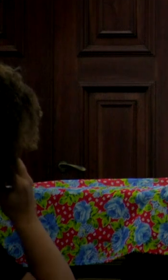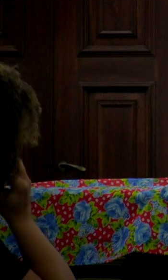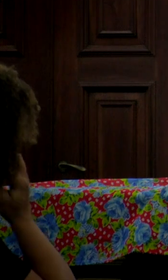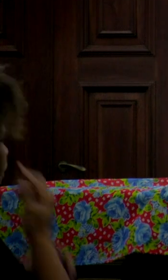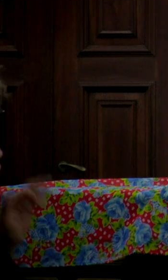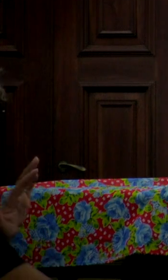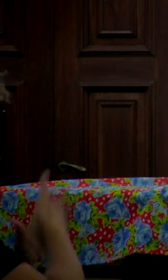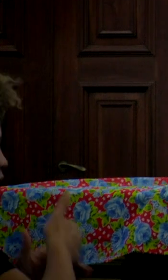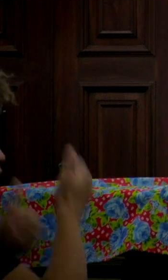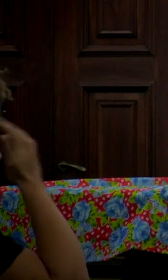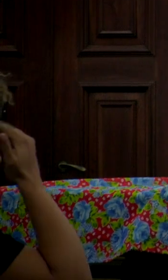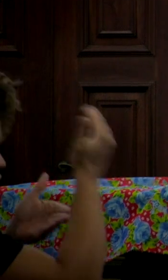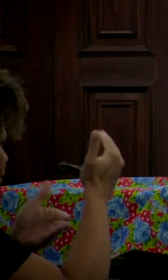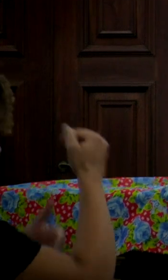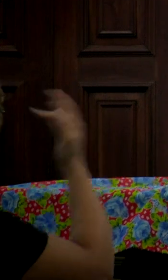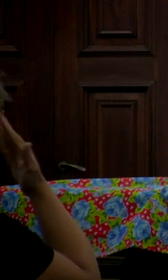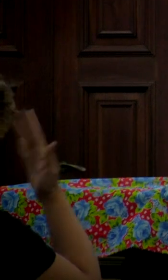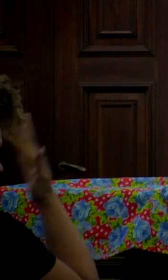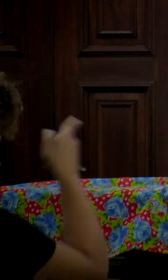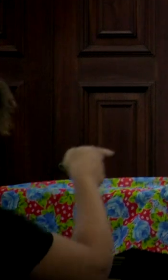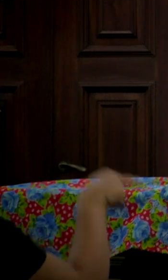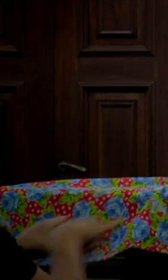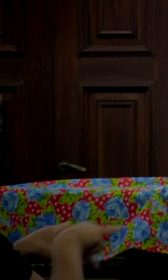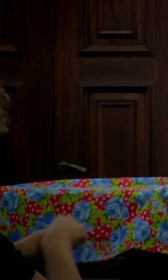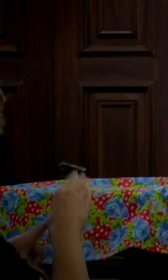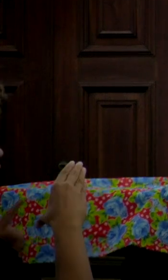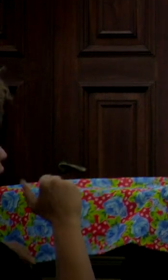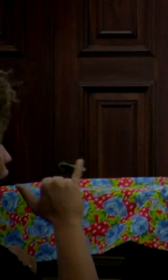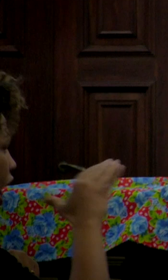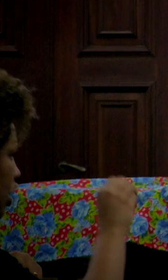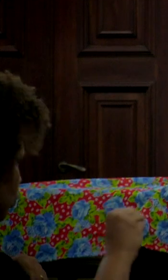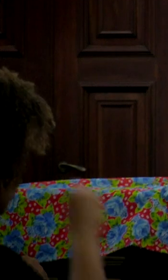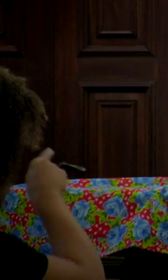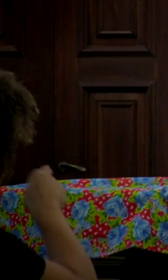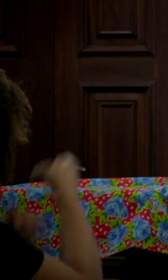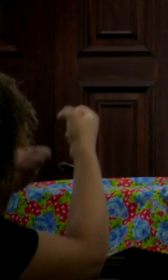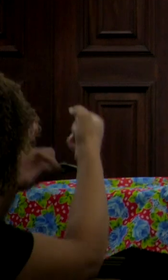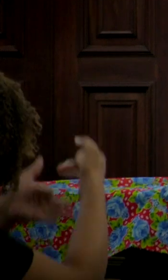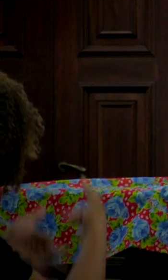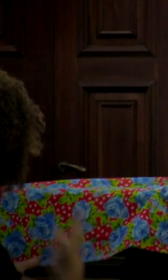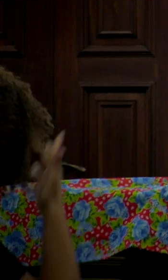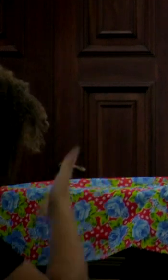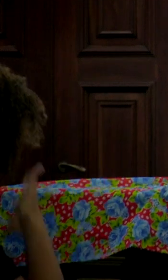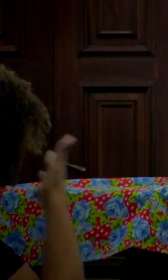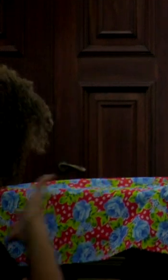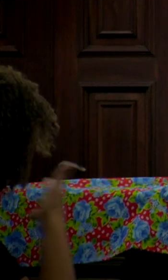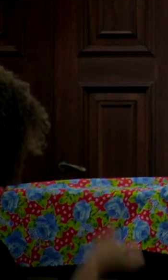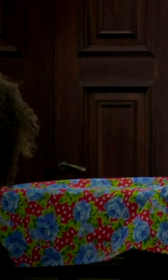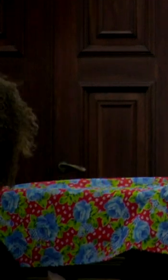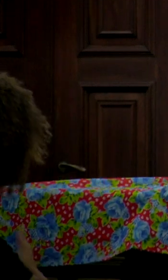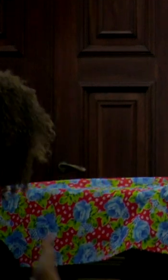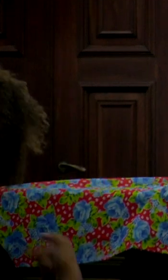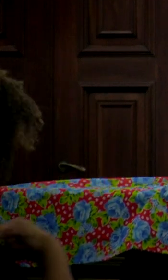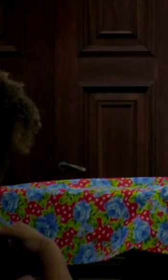agradecerle a Patricia y a Casio porque realmente me movieron el piso en cuanto a